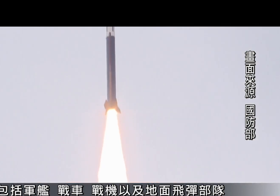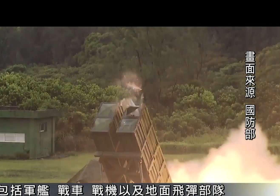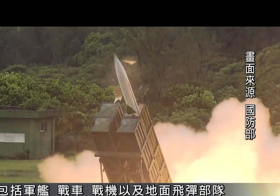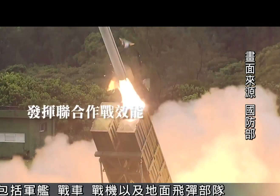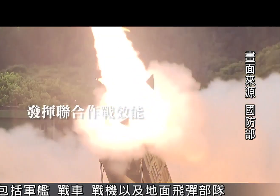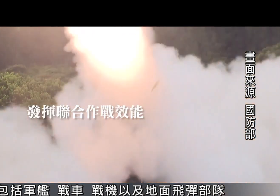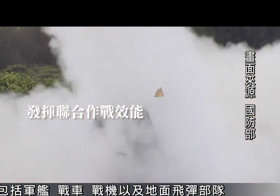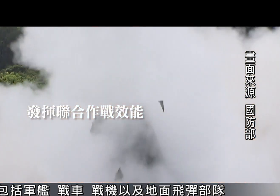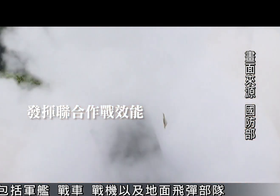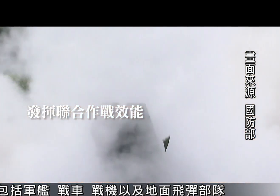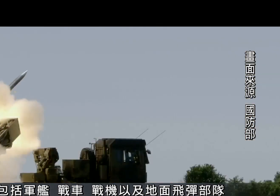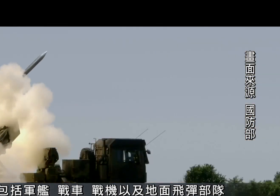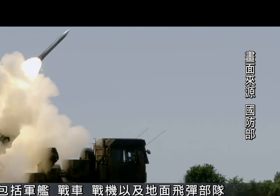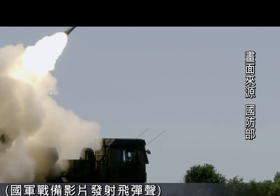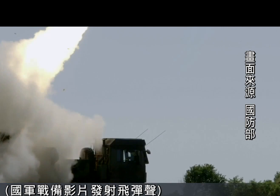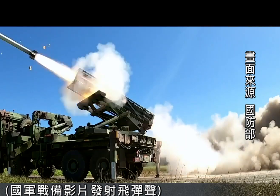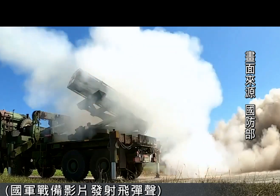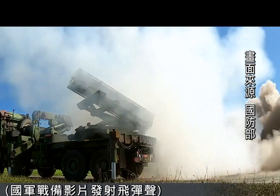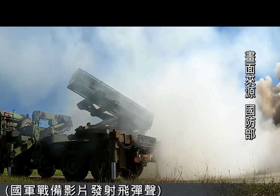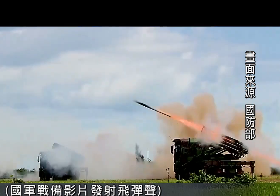应敌情威胁。